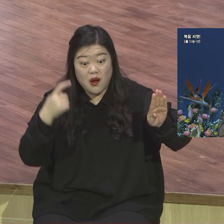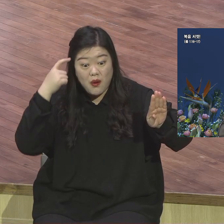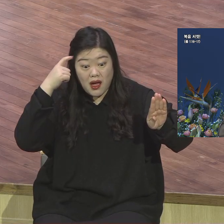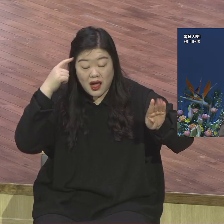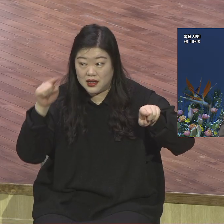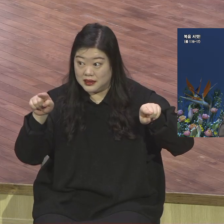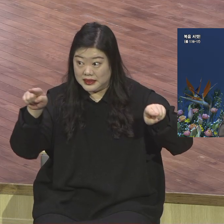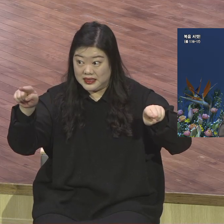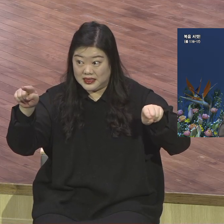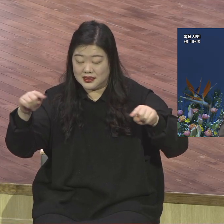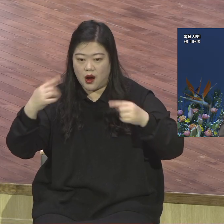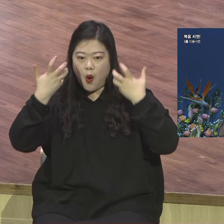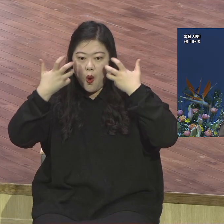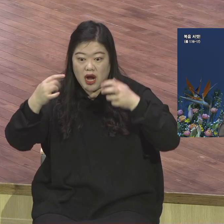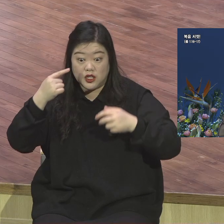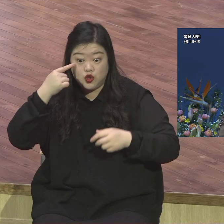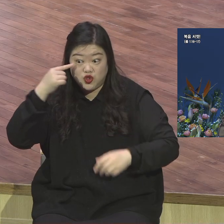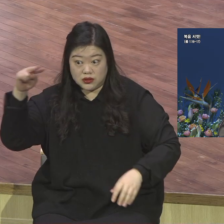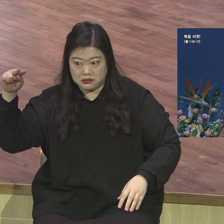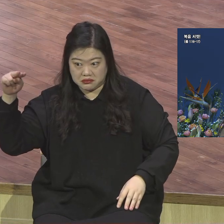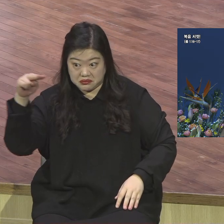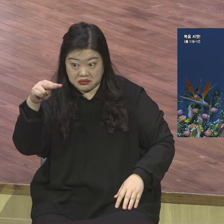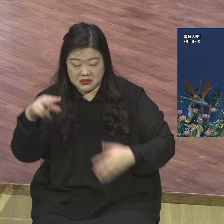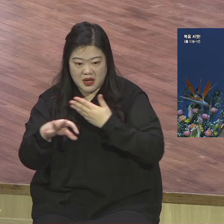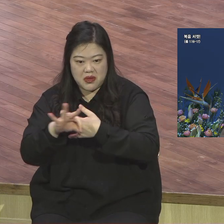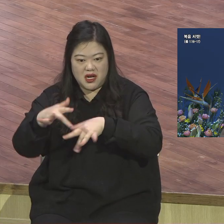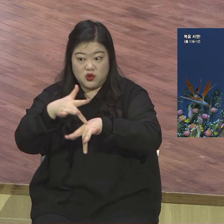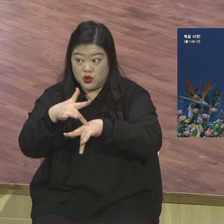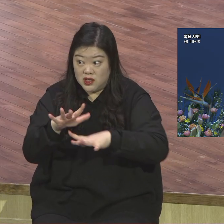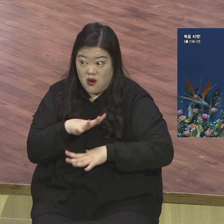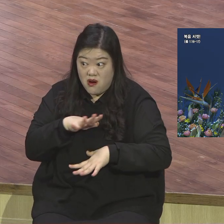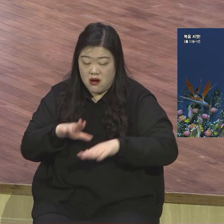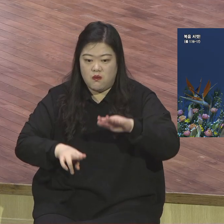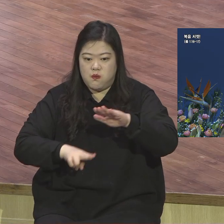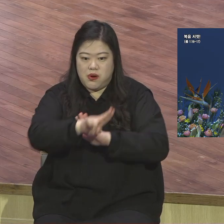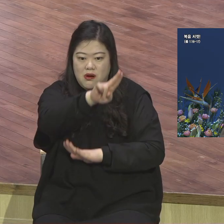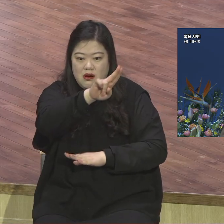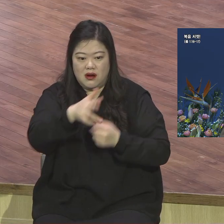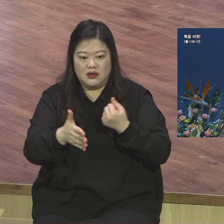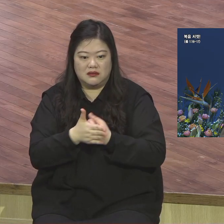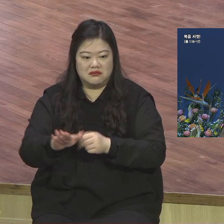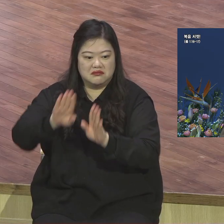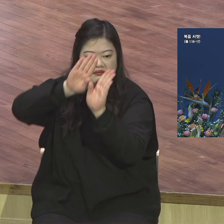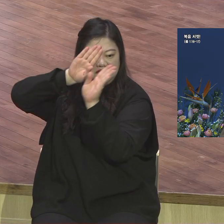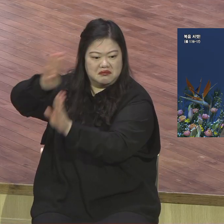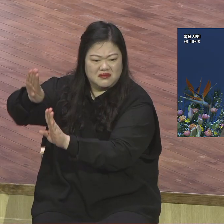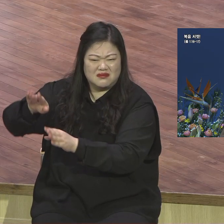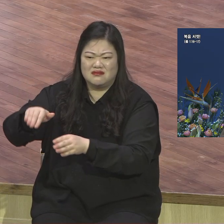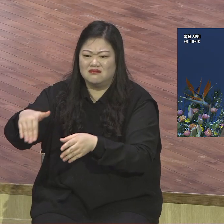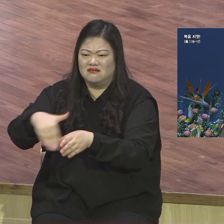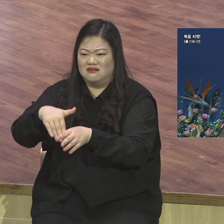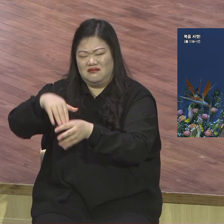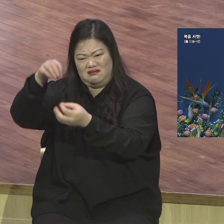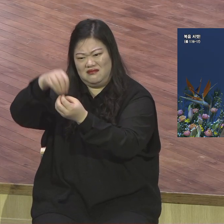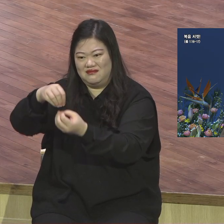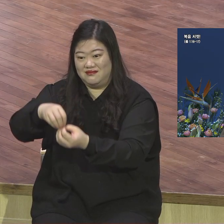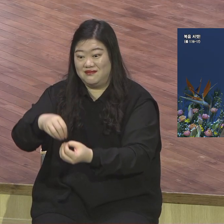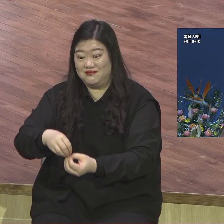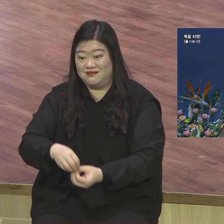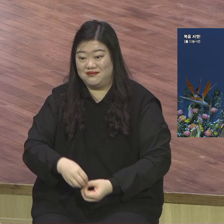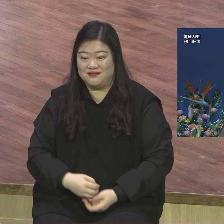잡귀나 나쁜 기운을 물리쳐 줄 것을 기대하면서 그런 풍습이 이어져